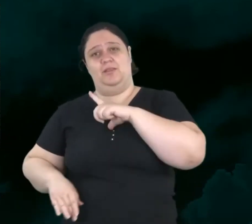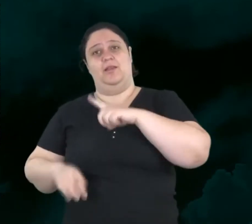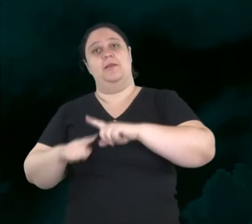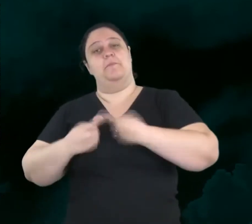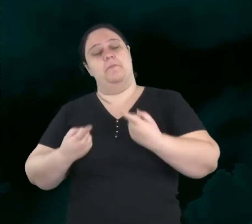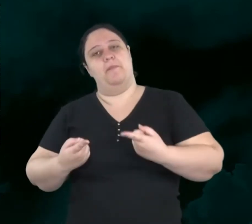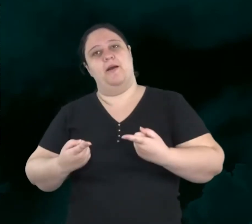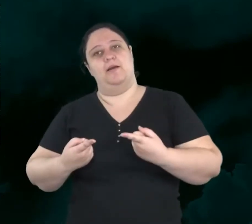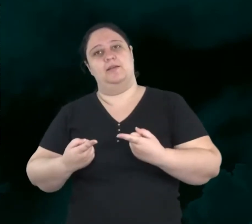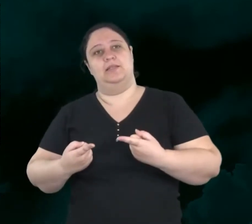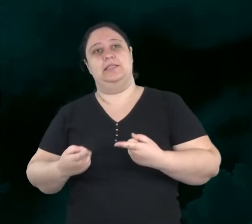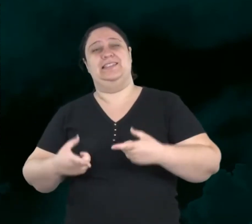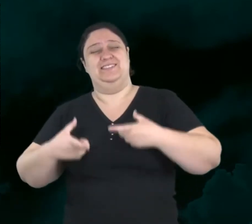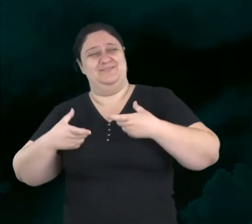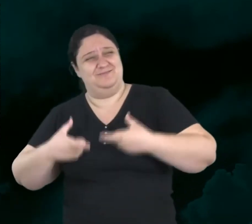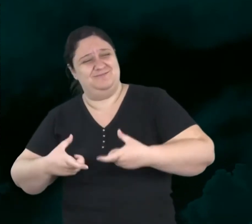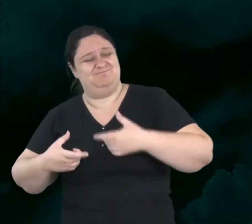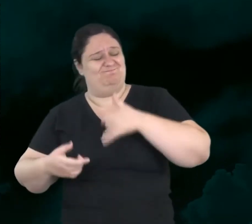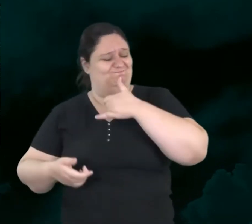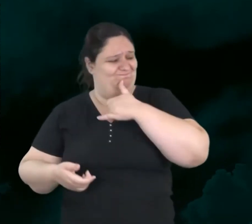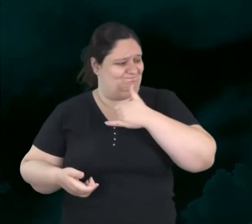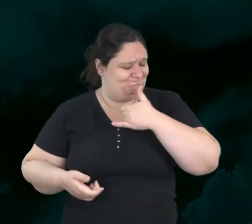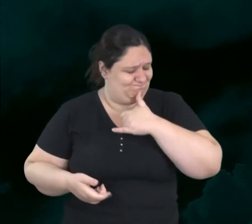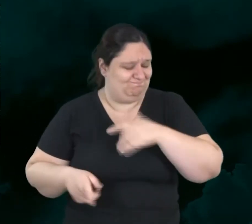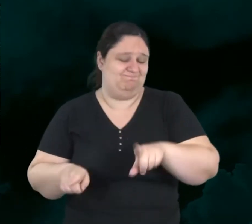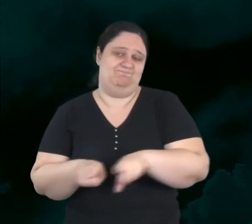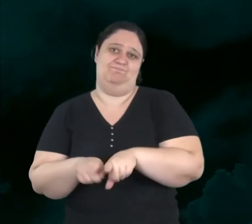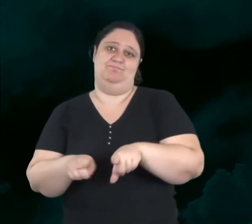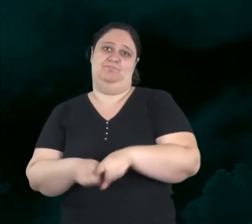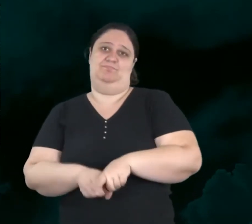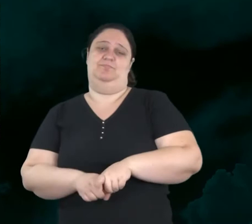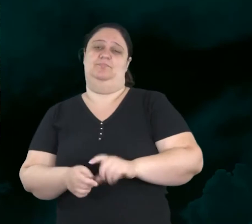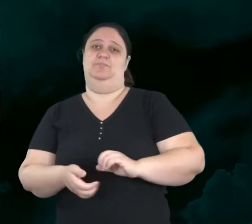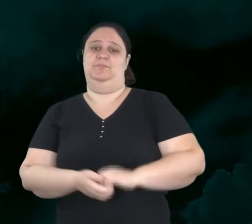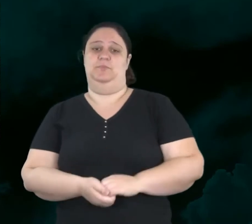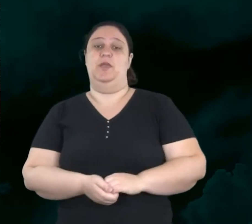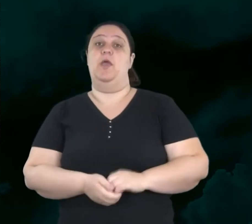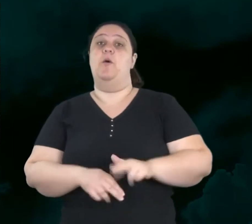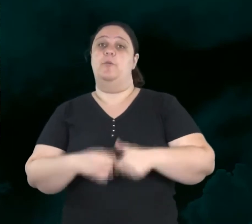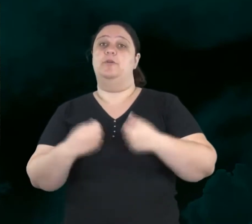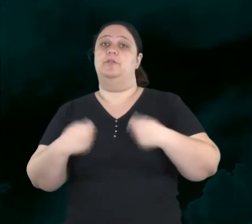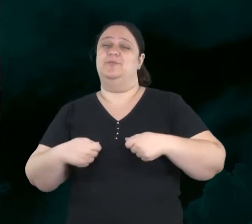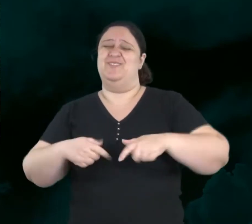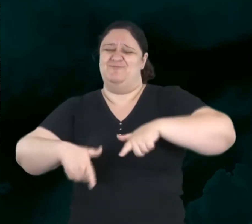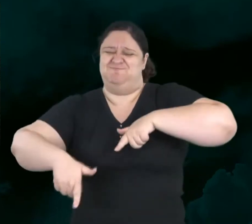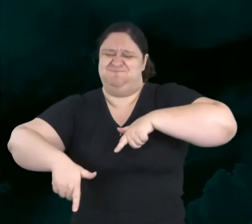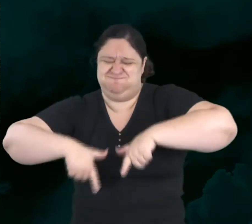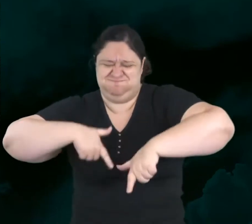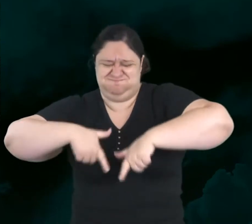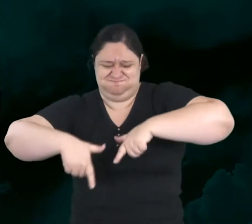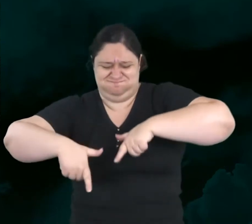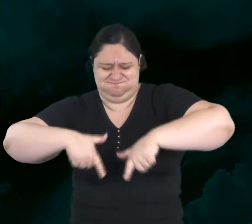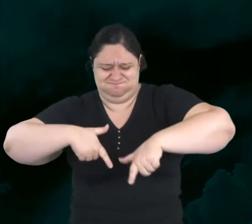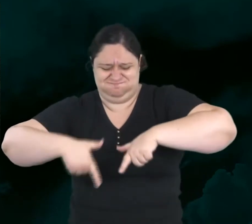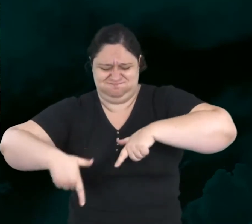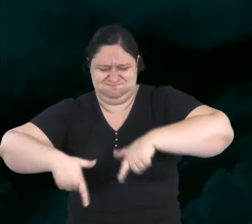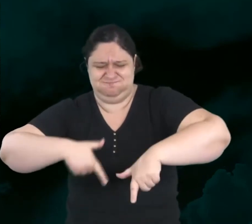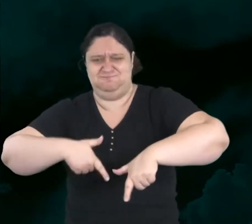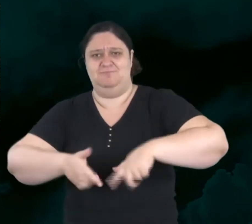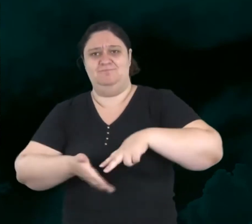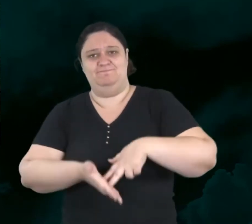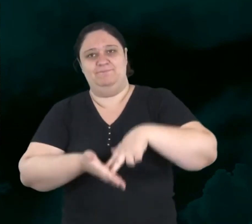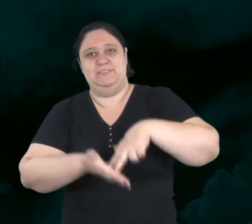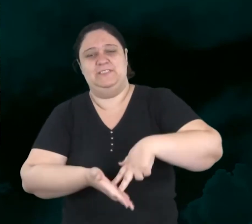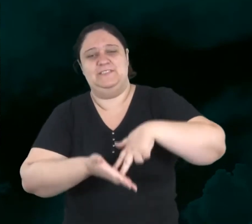muitos aborrecimentos. Por isso que nós precisamos de um labor que exija a